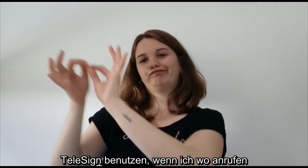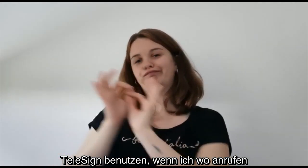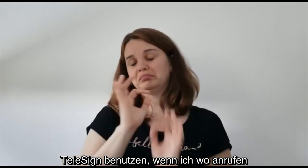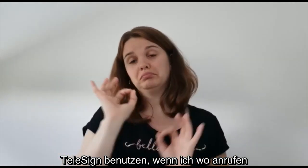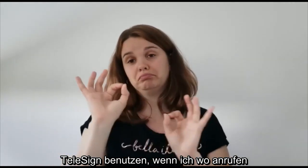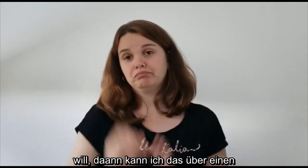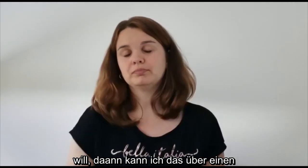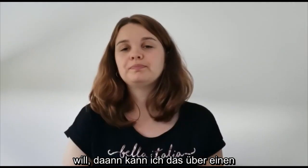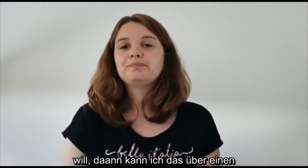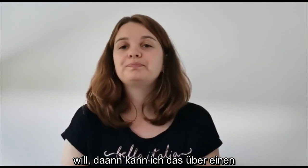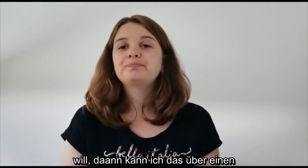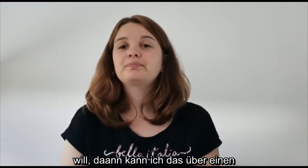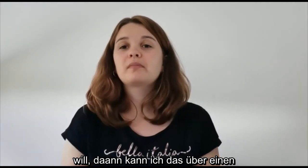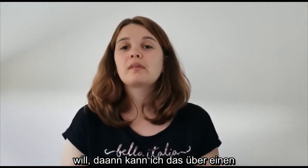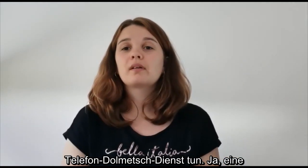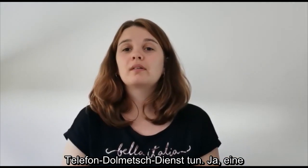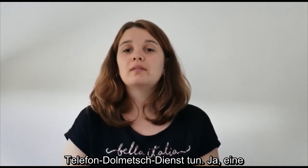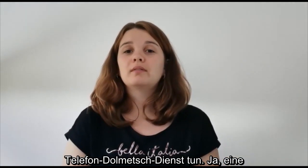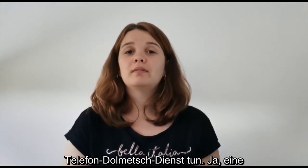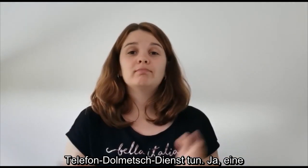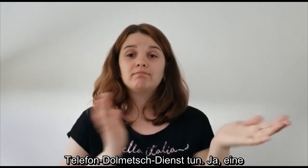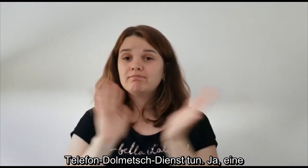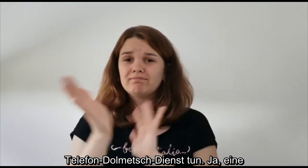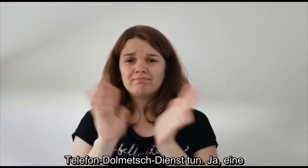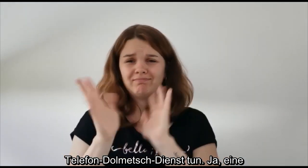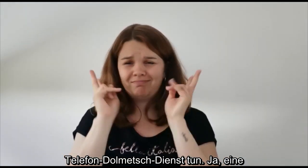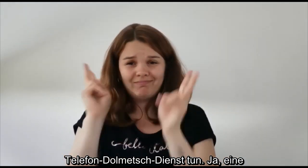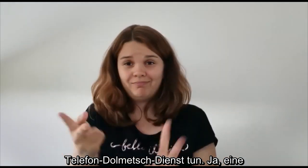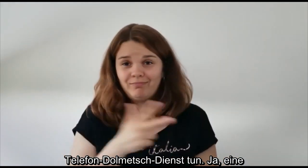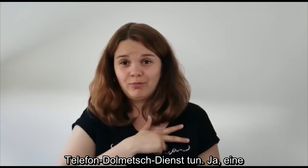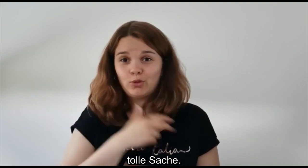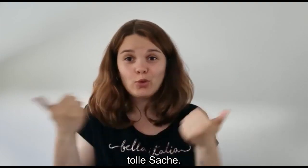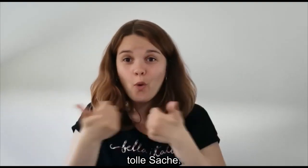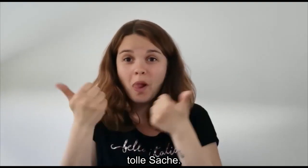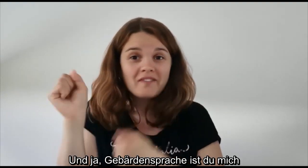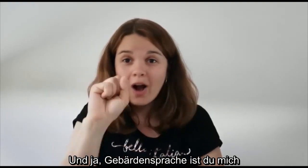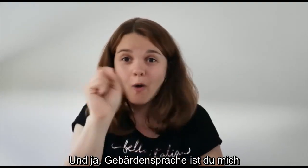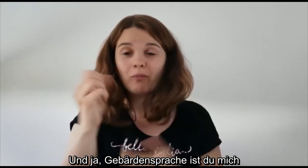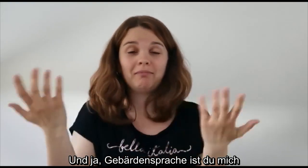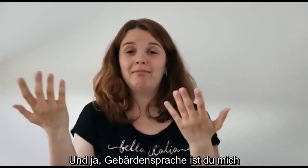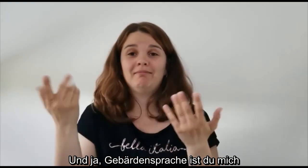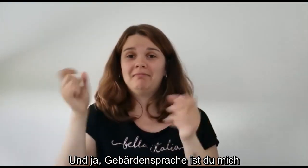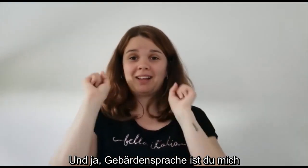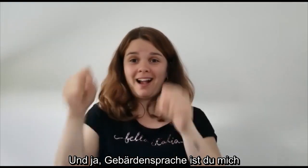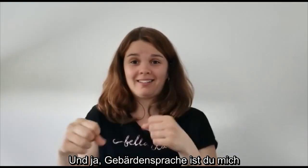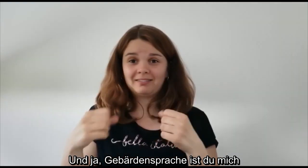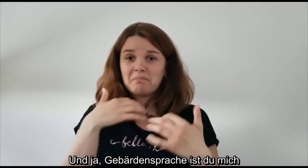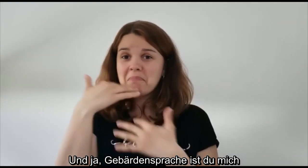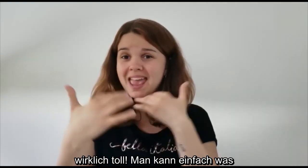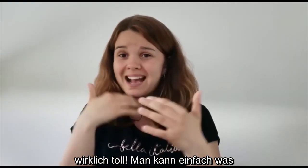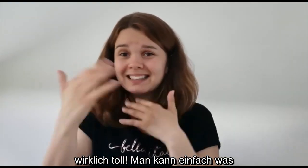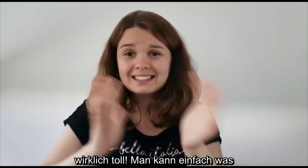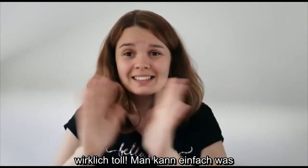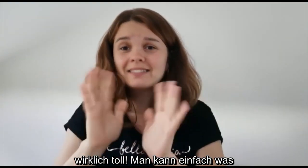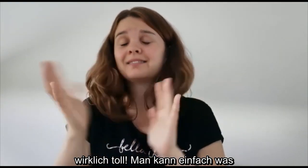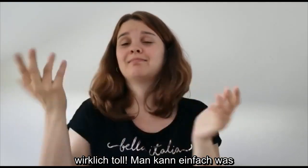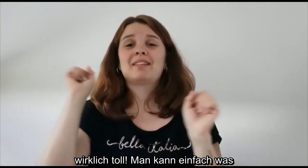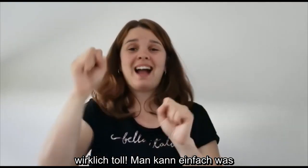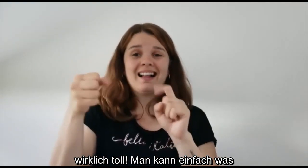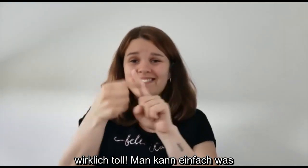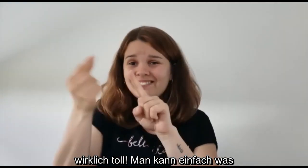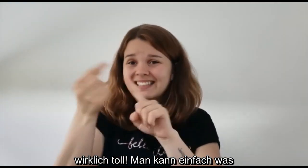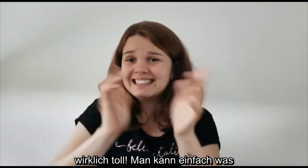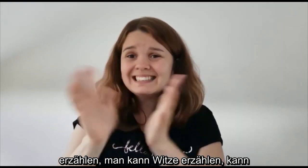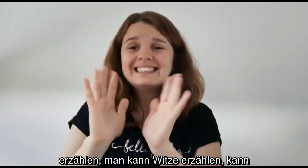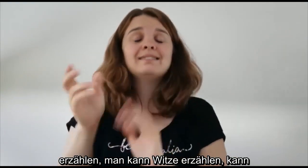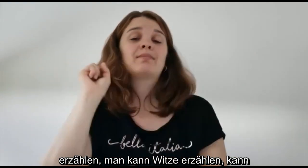Wenn ich wo anrufen will, dann kann ich das über einen Telefon-Darmage-Dienst tun Ja, ist eine tolle Sache Und ja, Gebärdensprache ist für mich wirklich toll Man